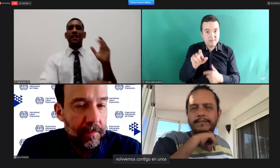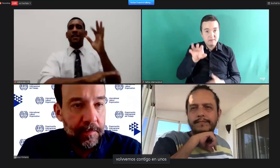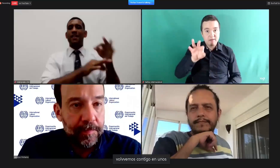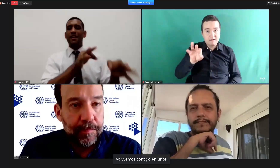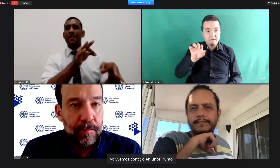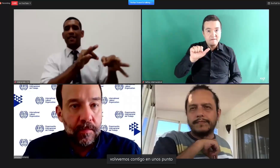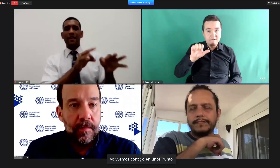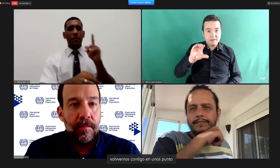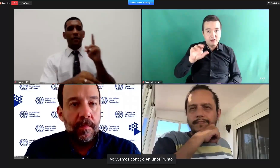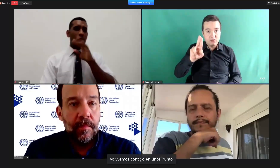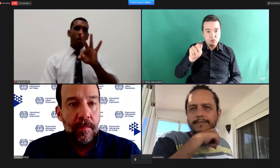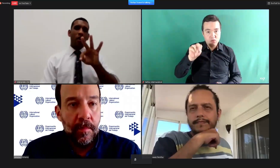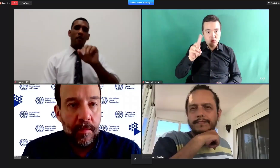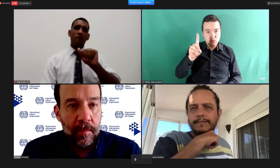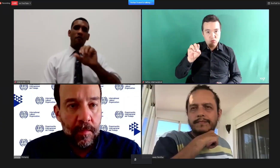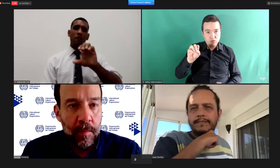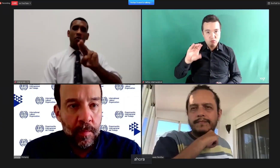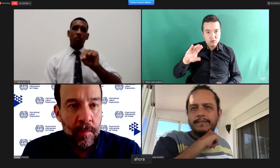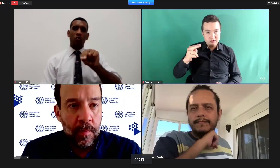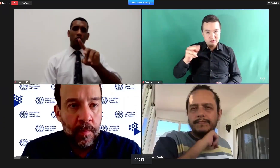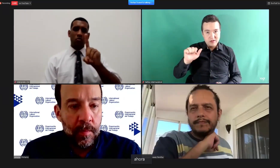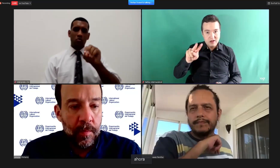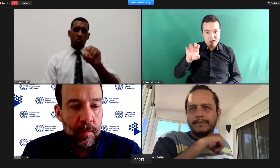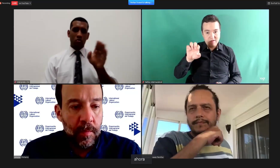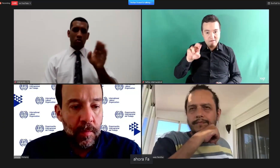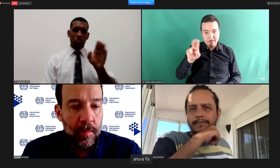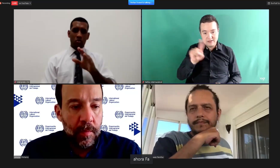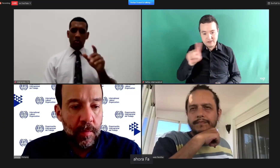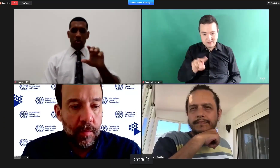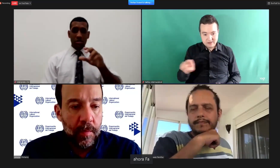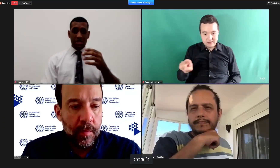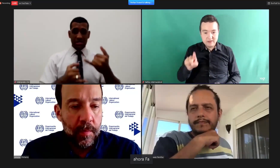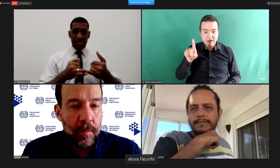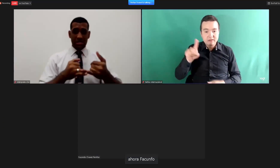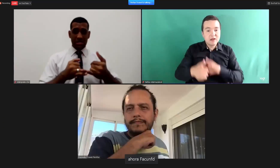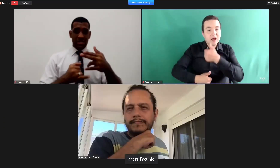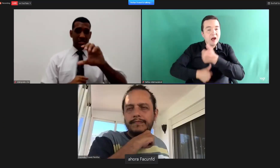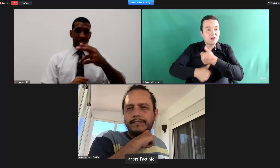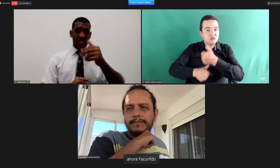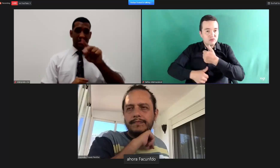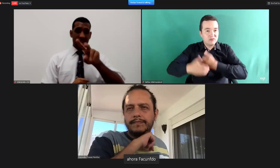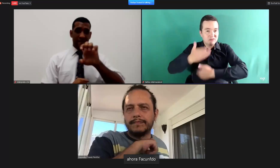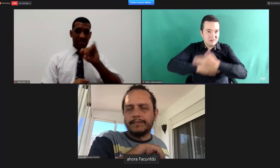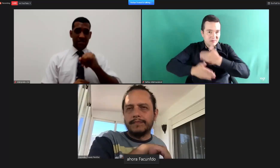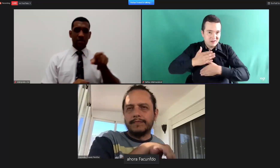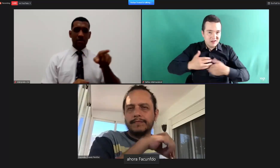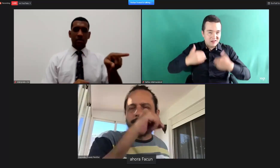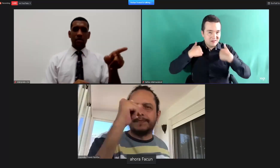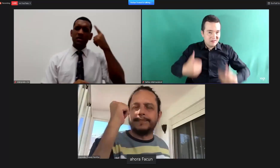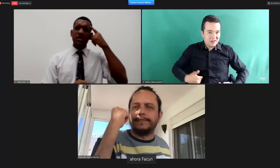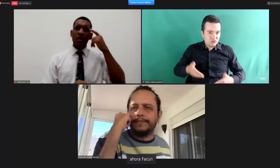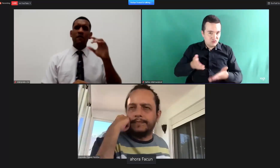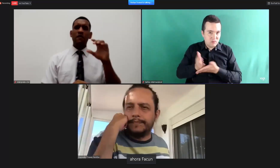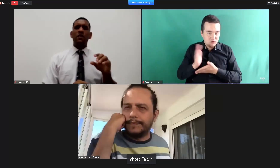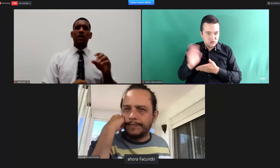Facundo es el asesor en discapacidad y derechos humanos en la oficina del Alto Comisionado de Naciones Unidas para los Derechos